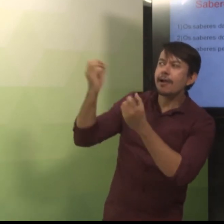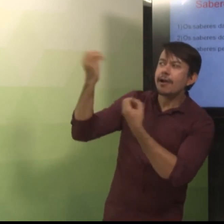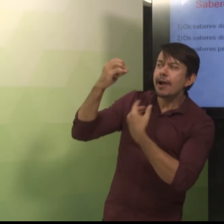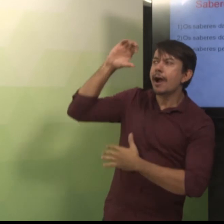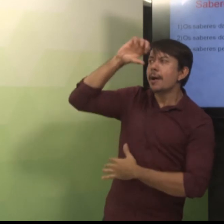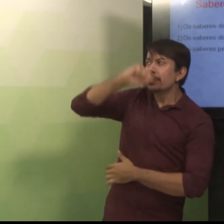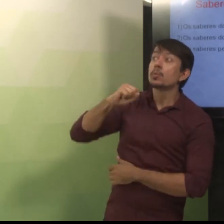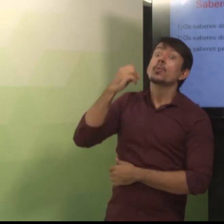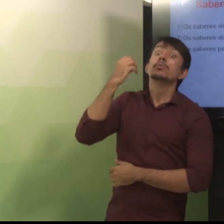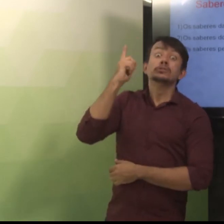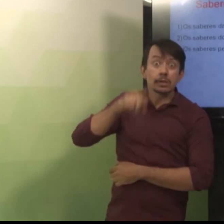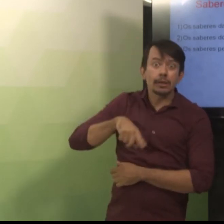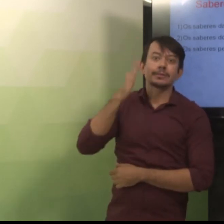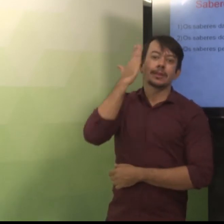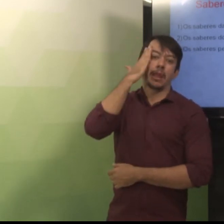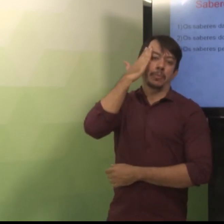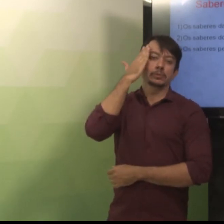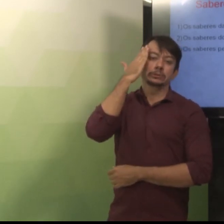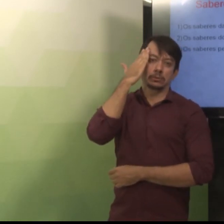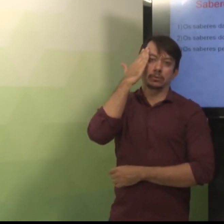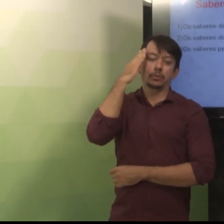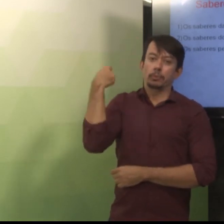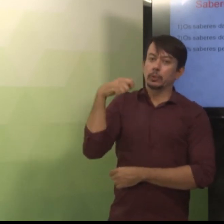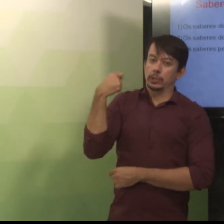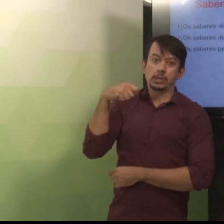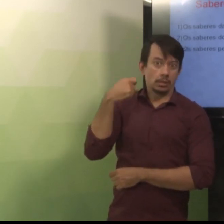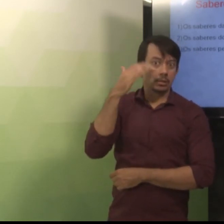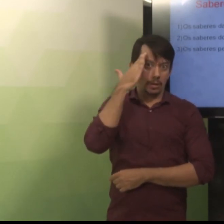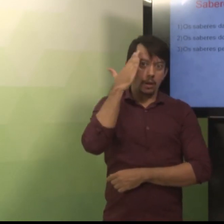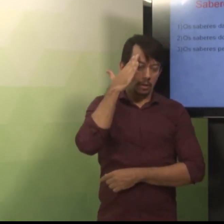os conhecimentos recebidos, desenvolvidos.